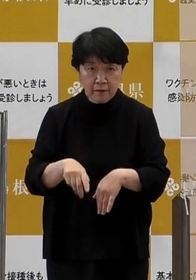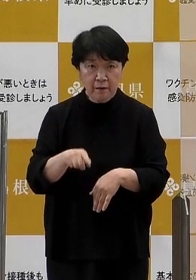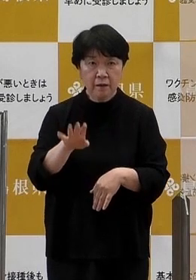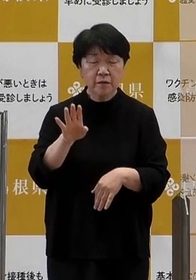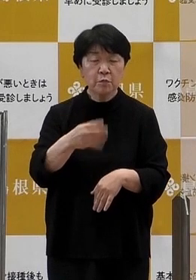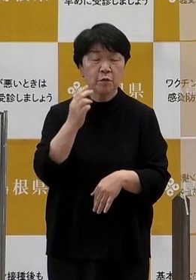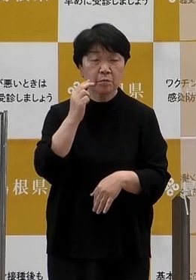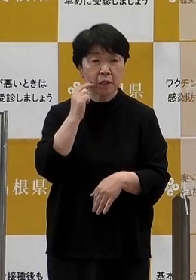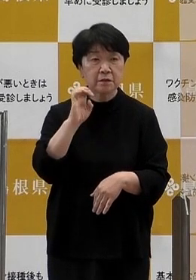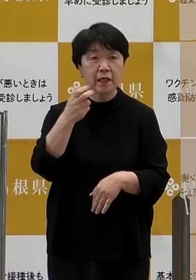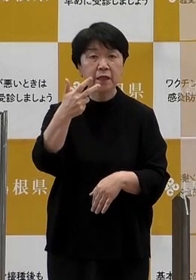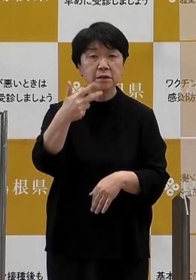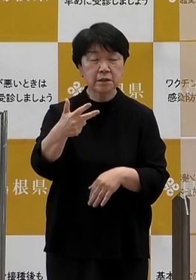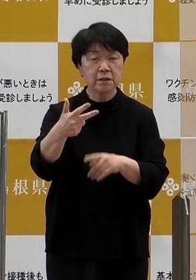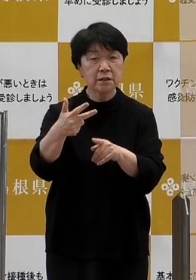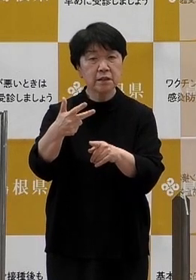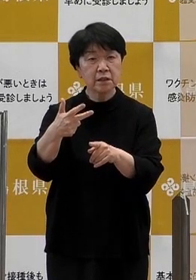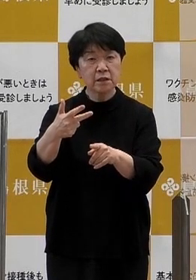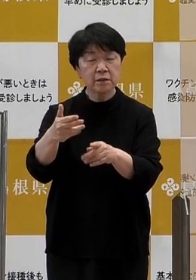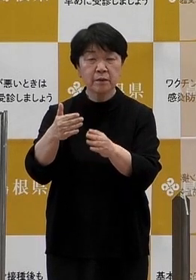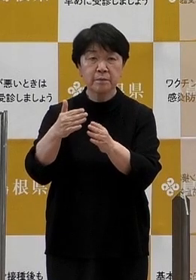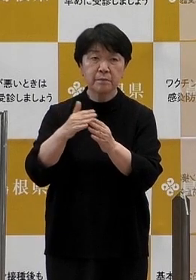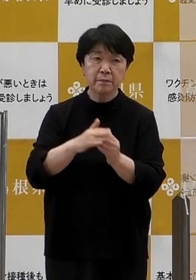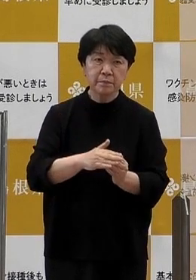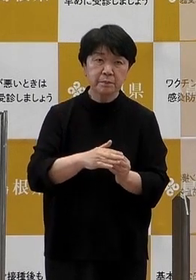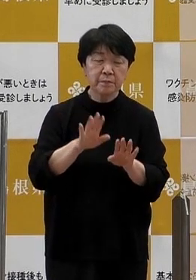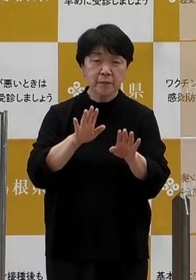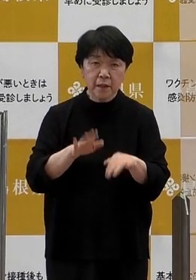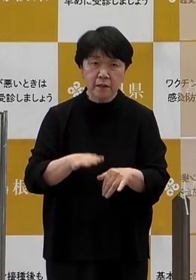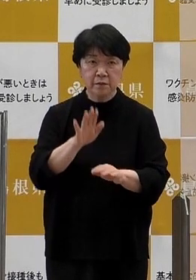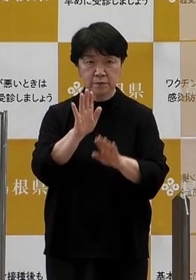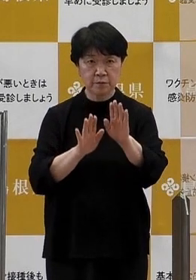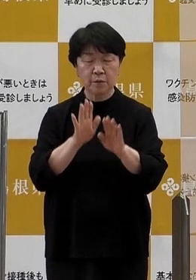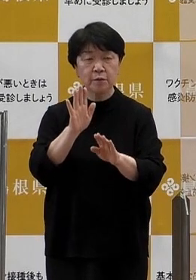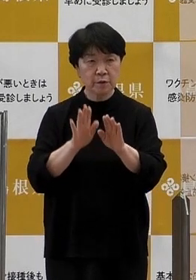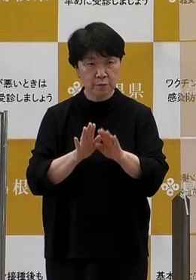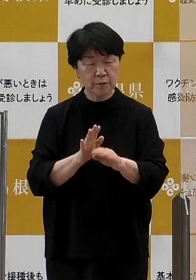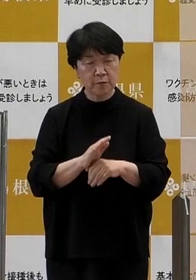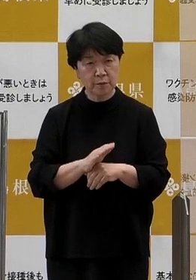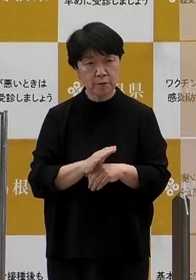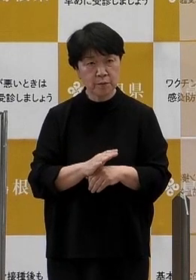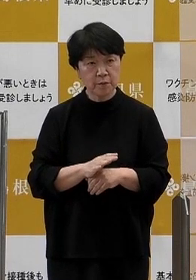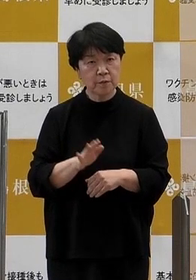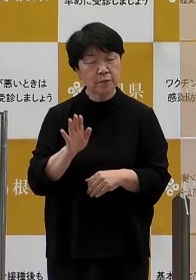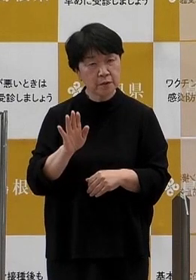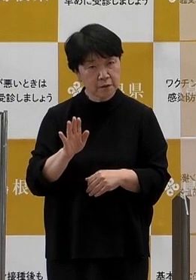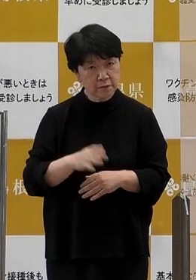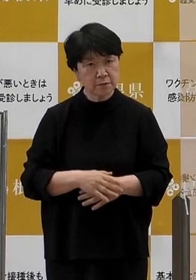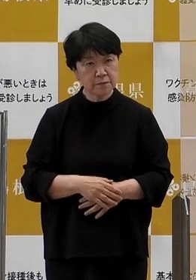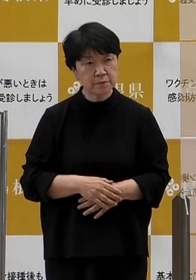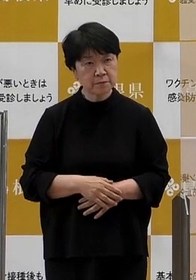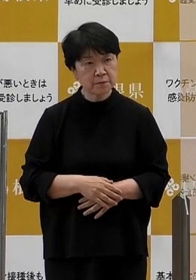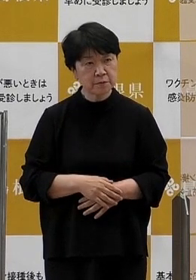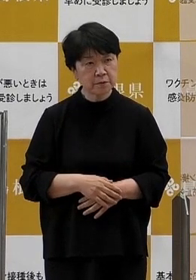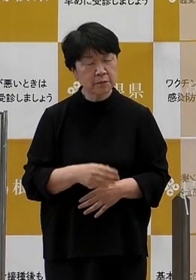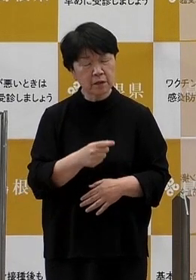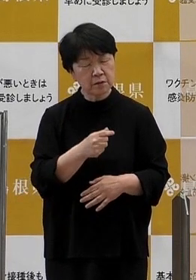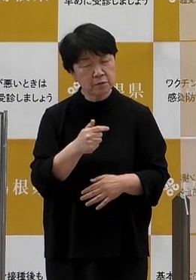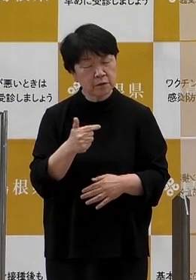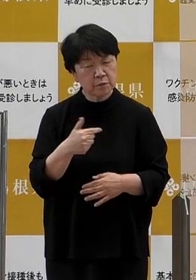松江市において採用されないという状況ですので、大変危機感を持